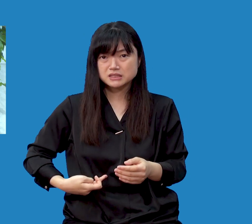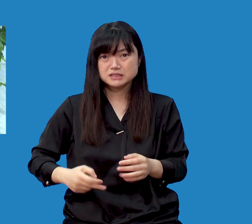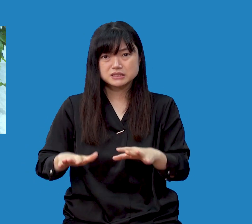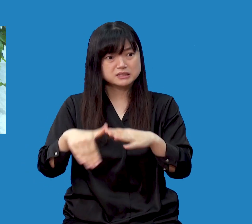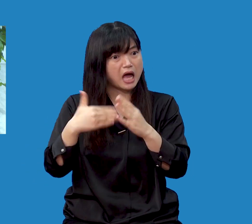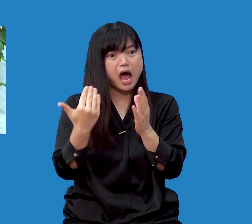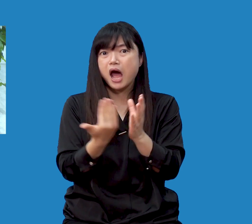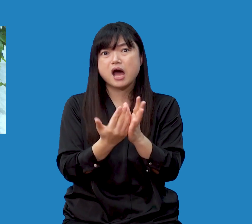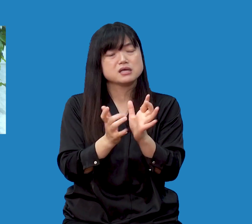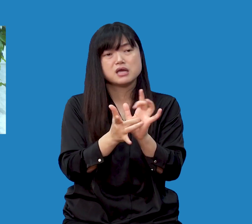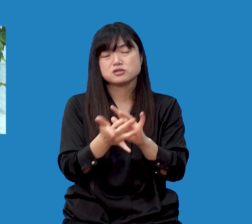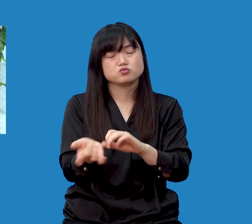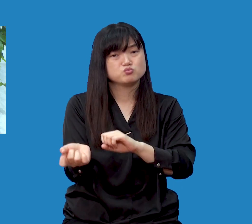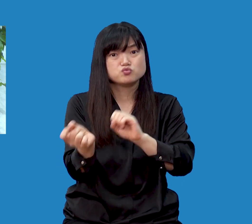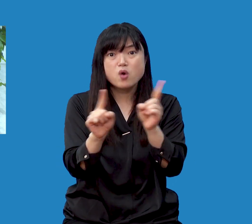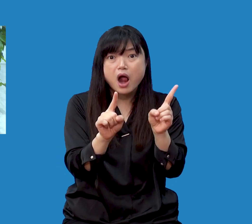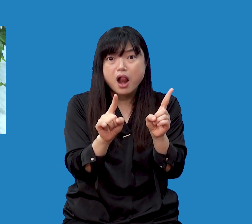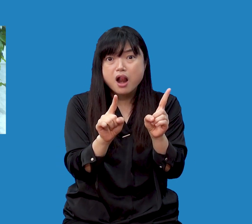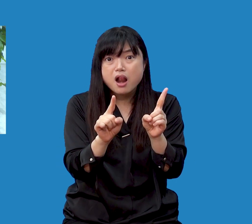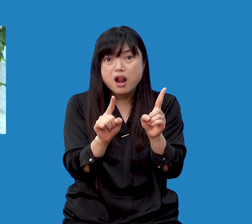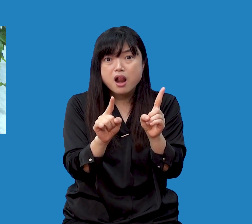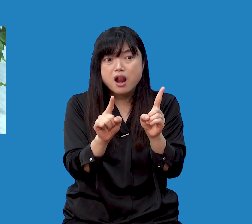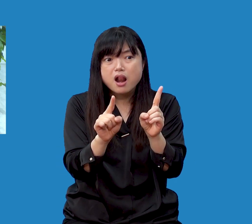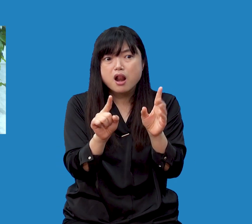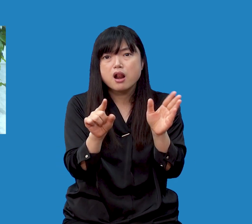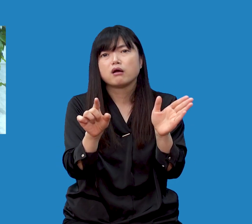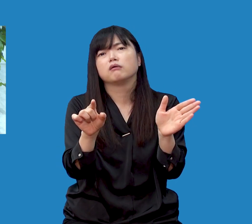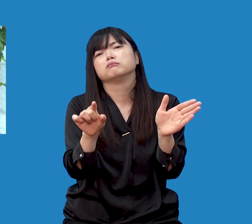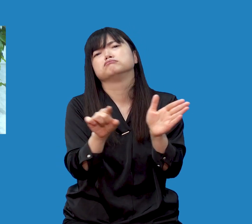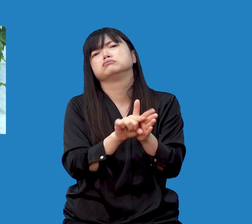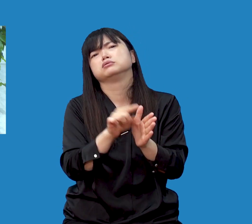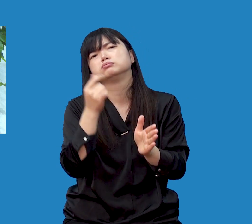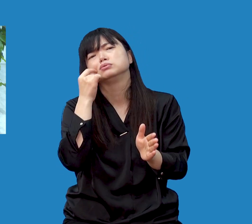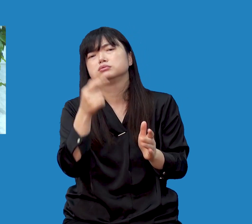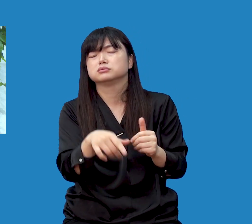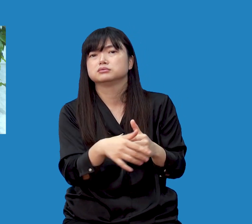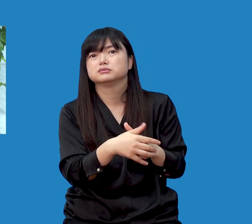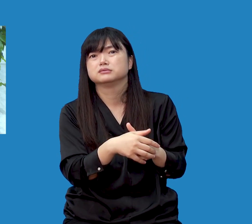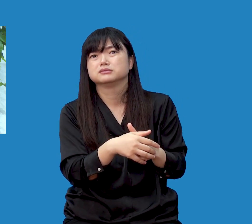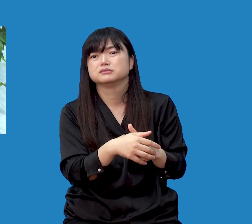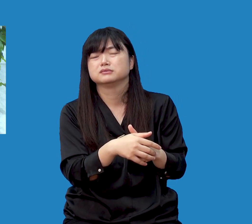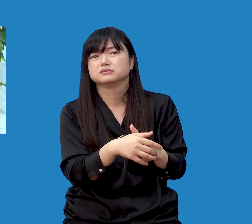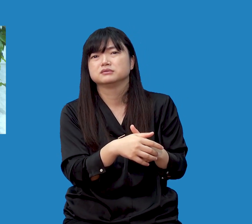다 예수님의 부활을 믿지 못했습니다.